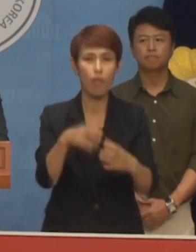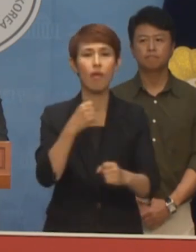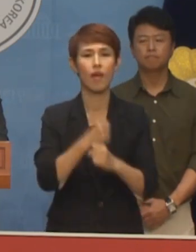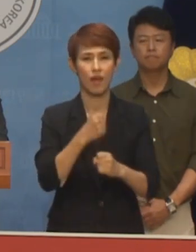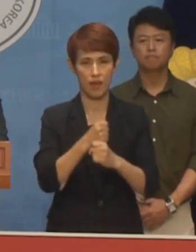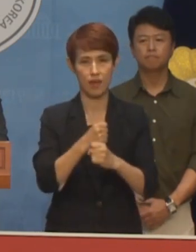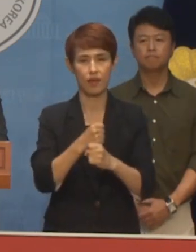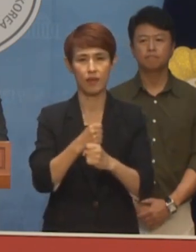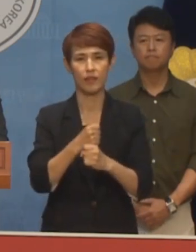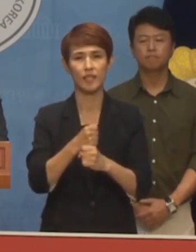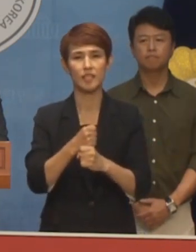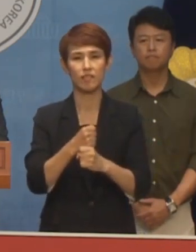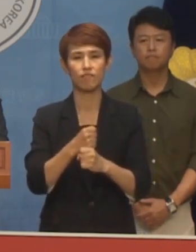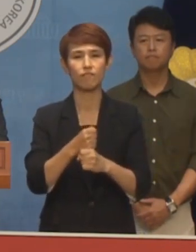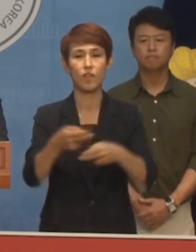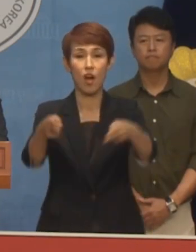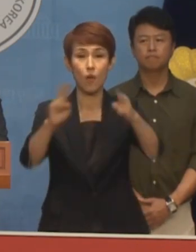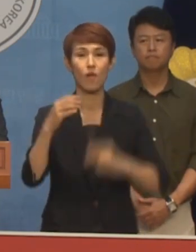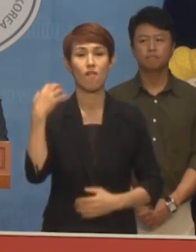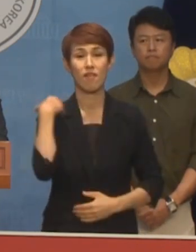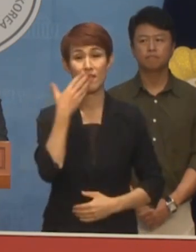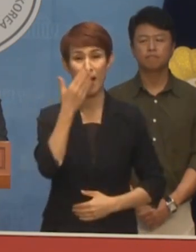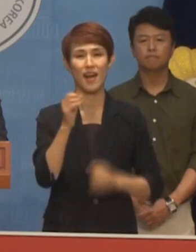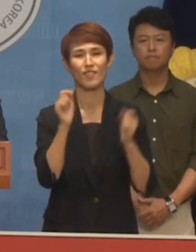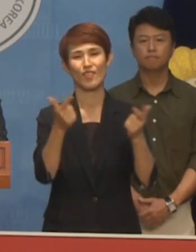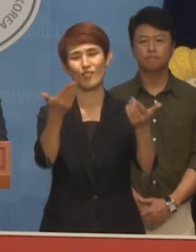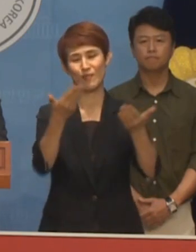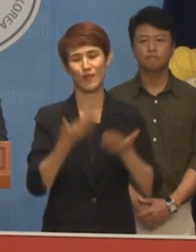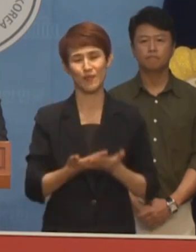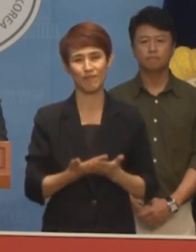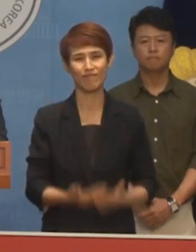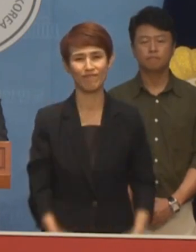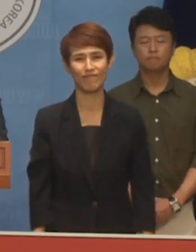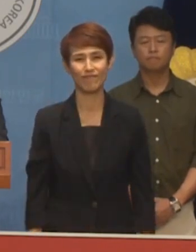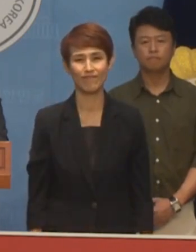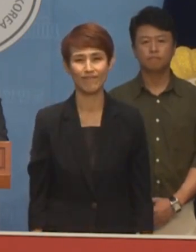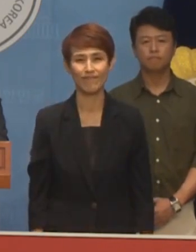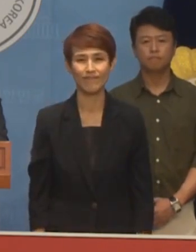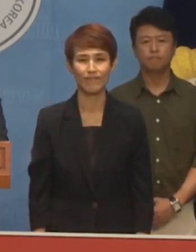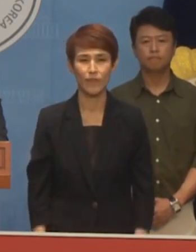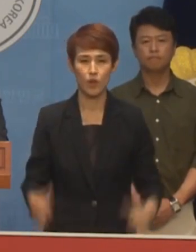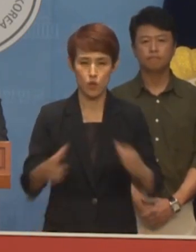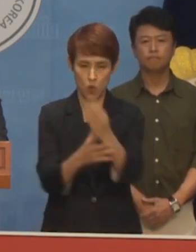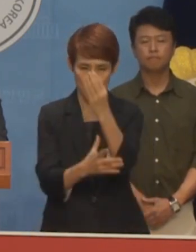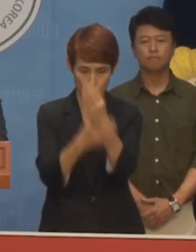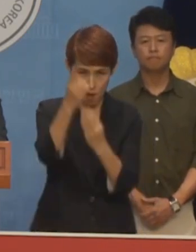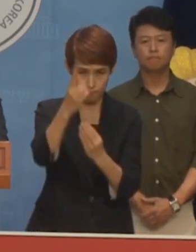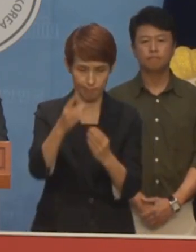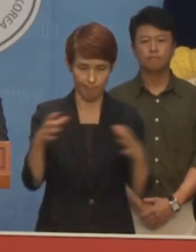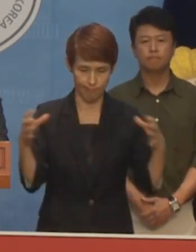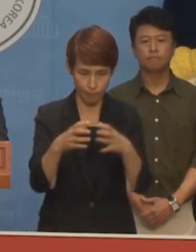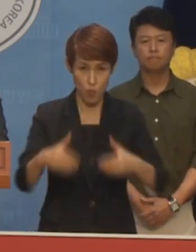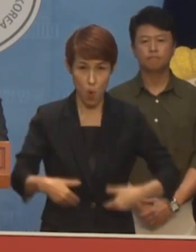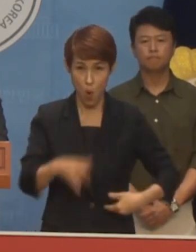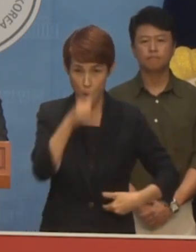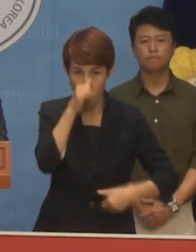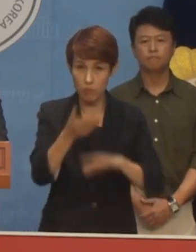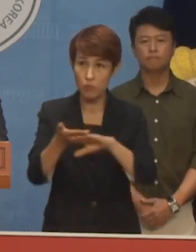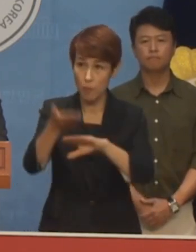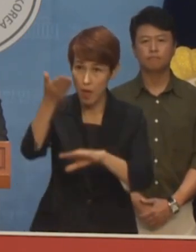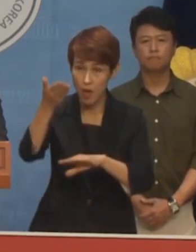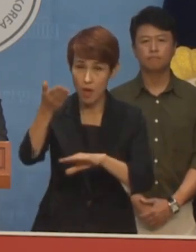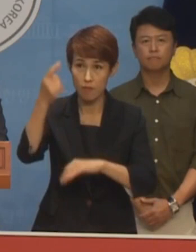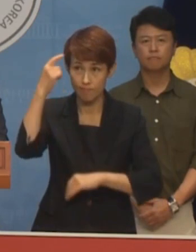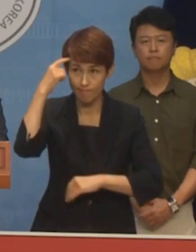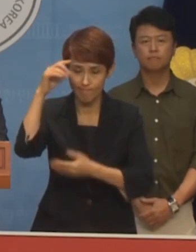세대 통합을 이루는 가교 역할을 할 수 있도록 기회를 주십시오. 통합과 화합을 외쳤던 선배님들의 시대